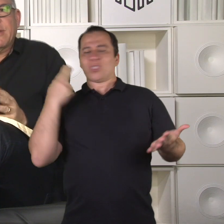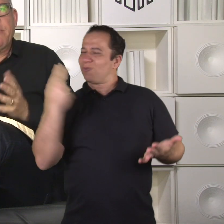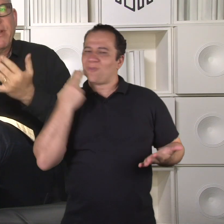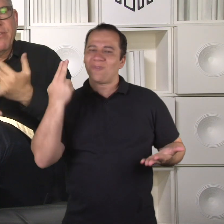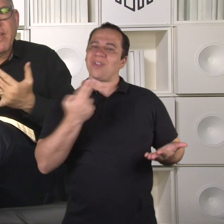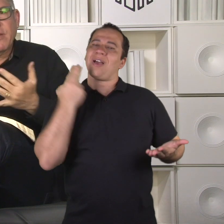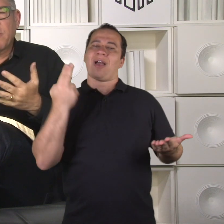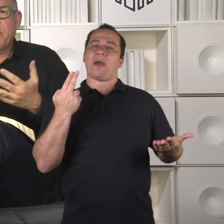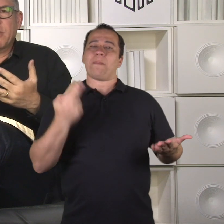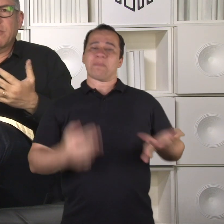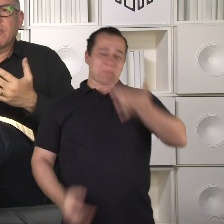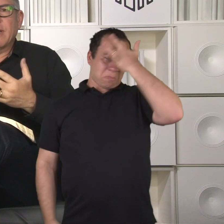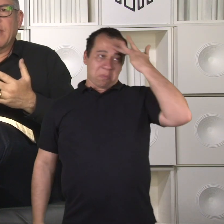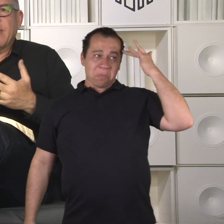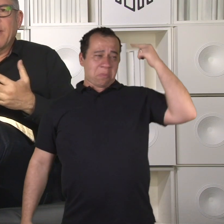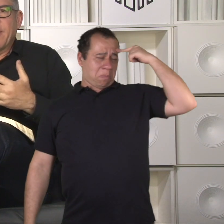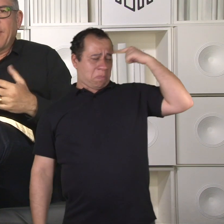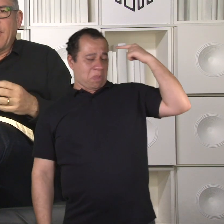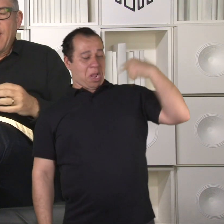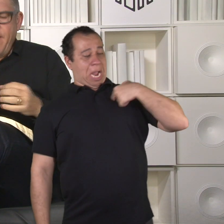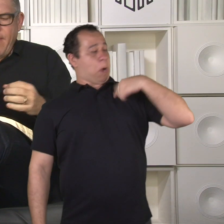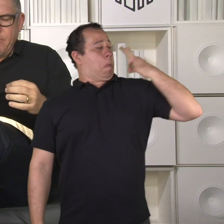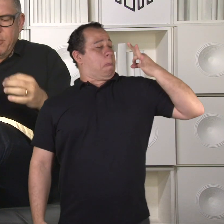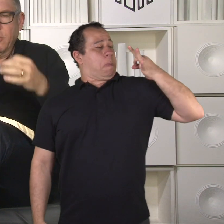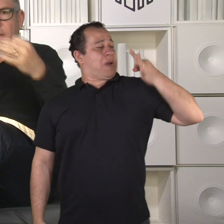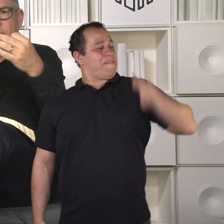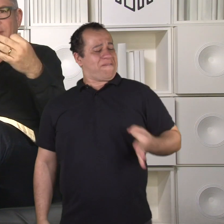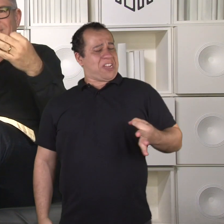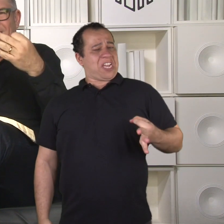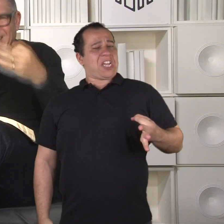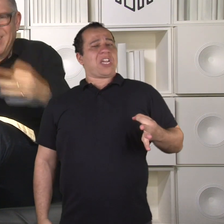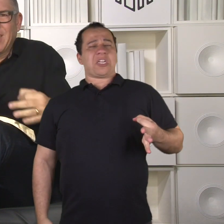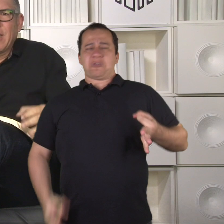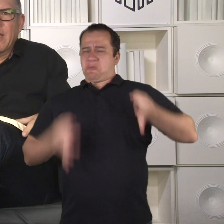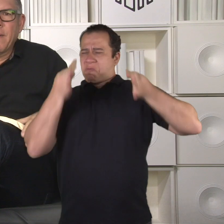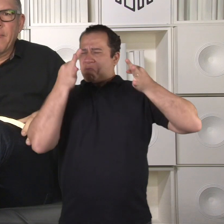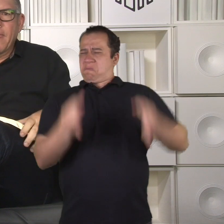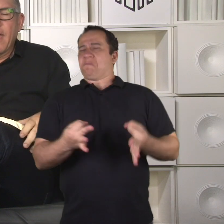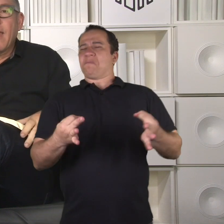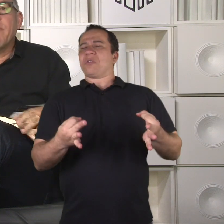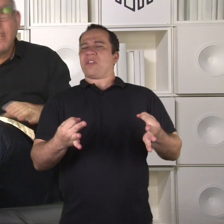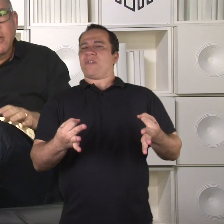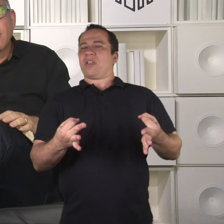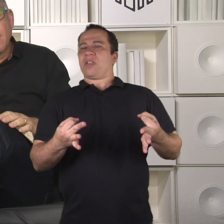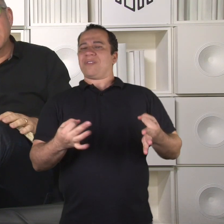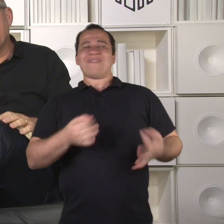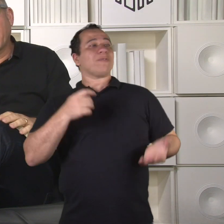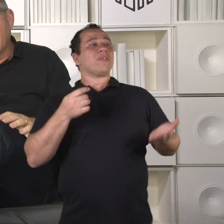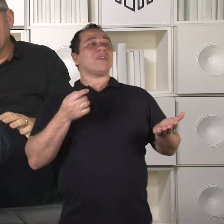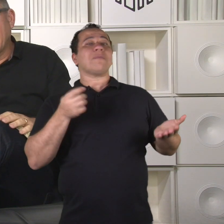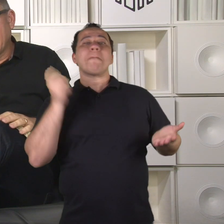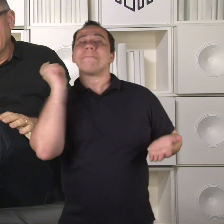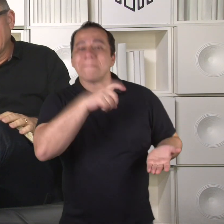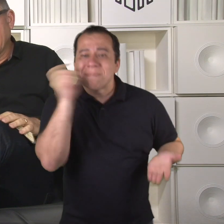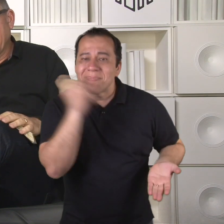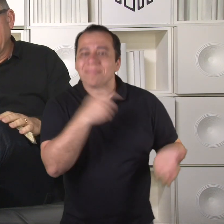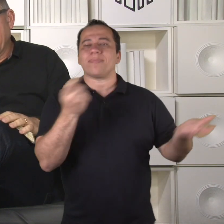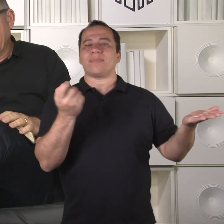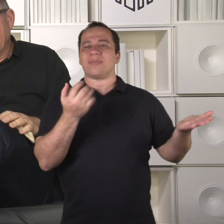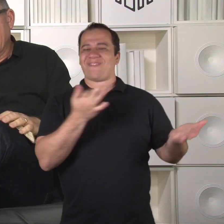que diz que é perfeita, uma pessoa que é absolutamente certinha, ela é mentirosa e